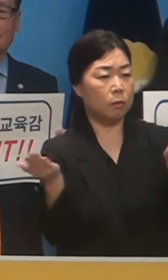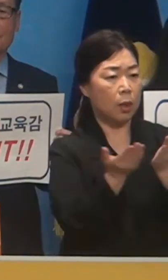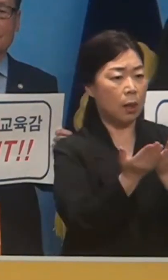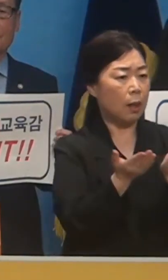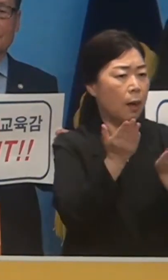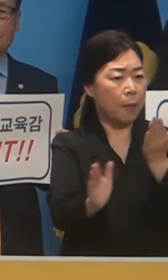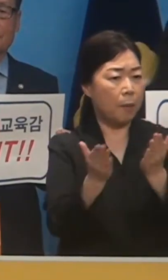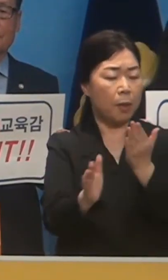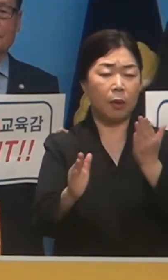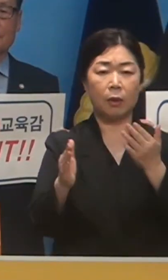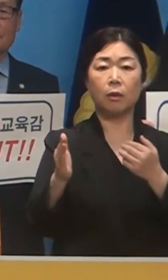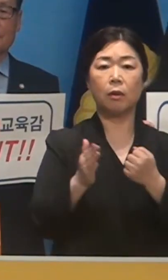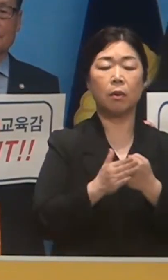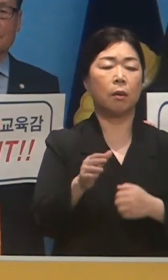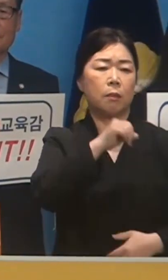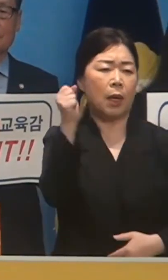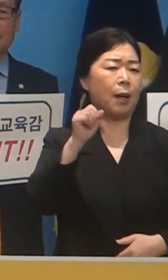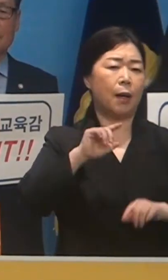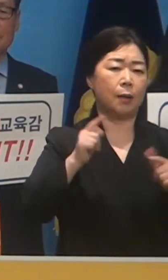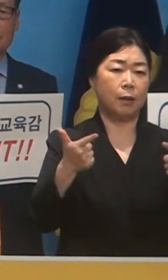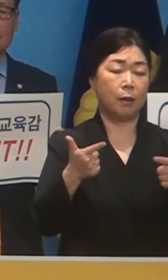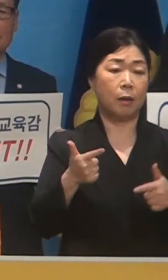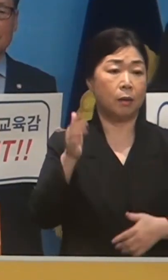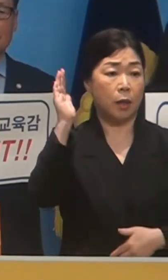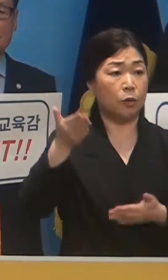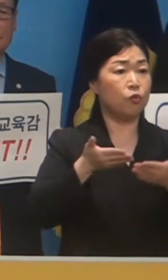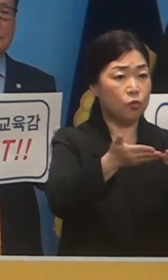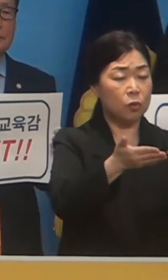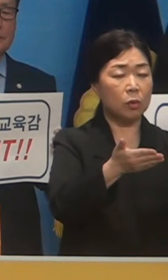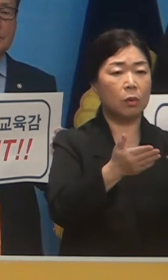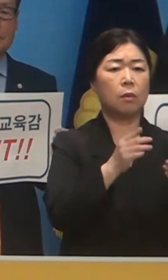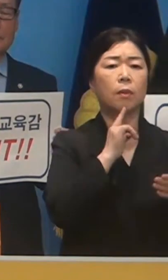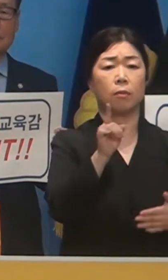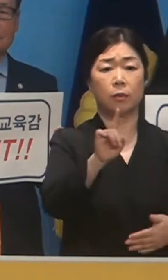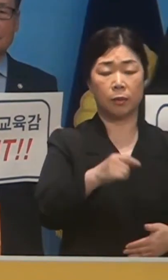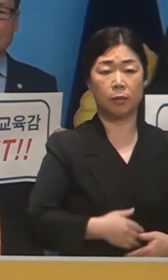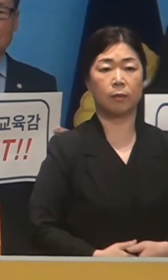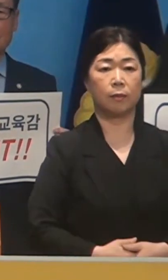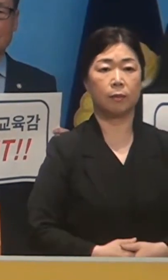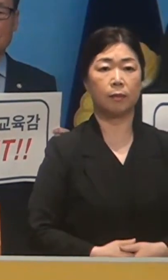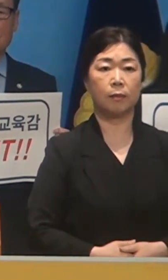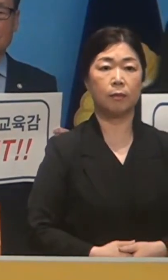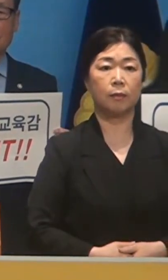적용하여 이에 맞지 않으므로 불합격이라고 주장하는 것과 마찬가지입니다.